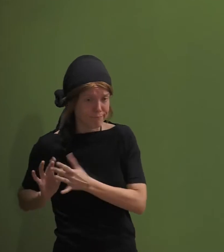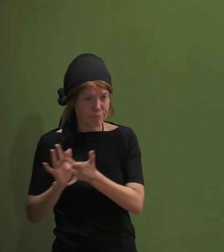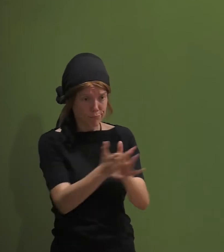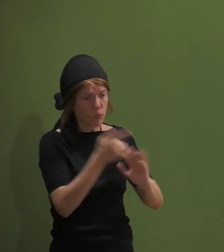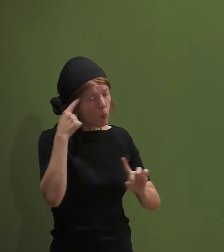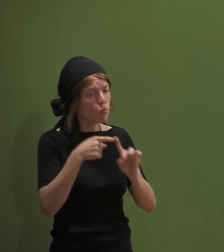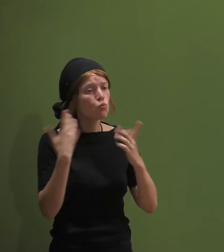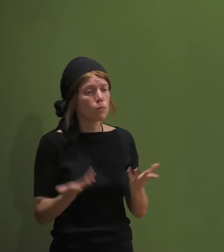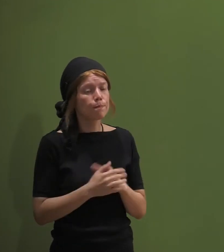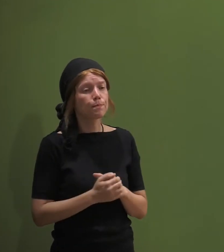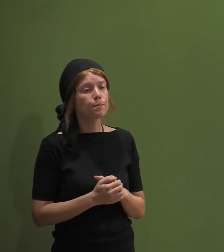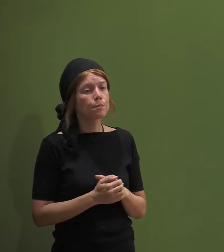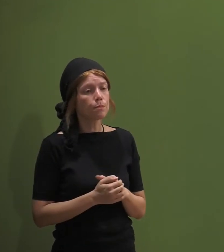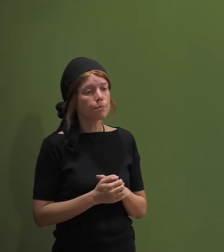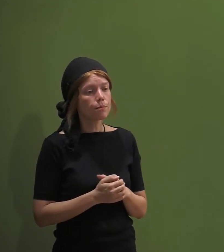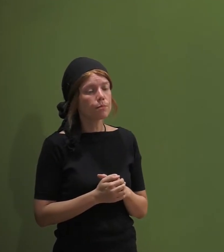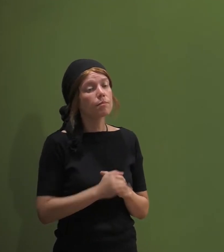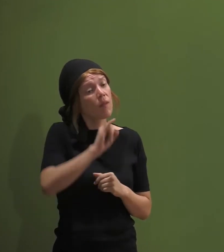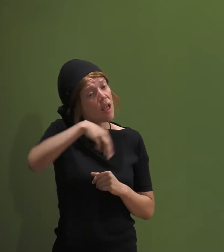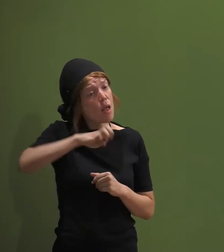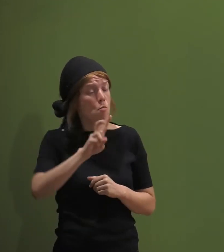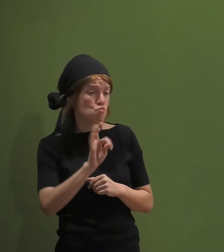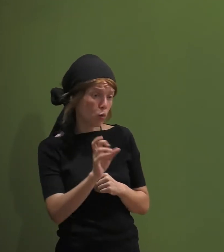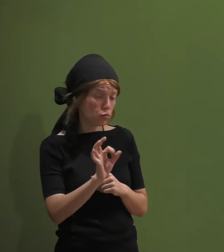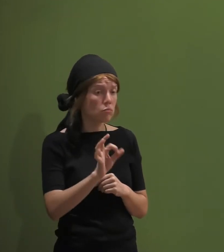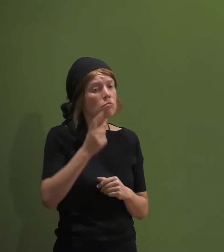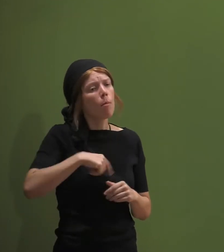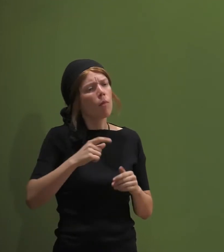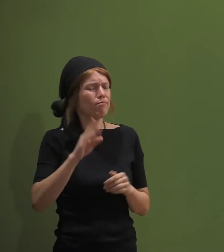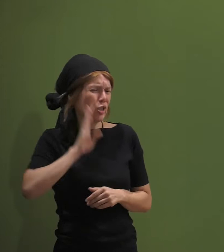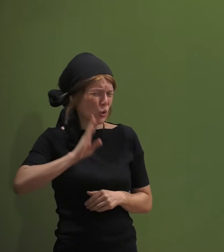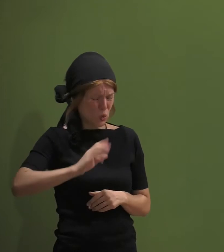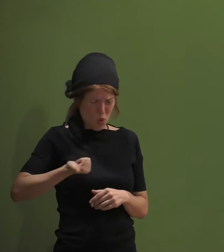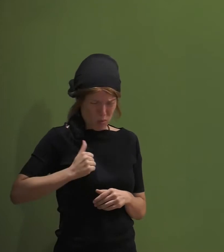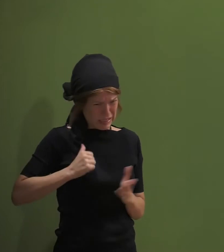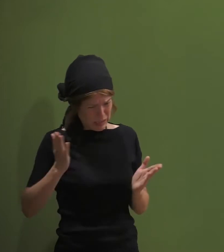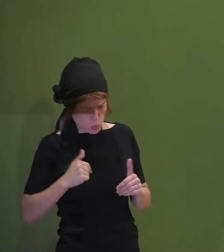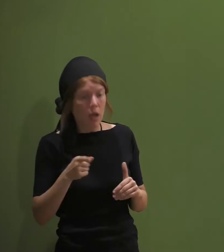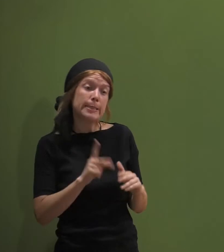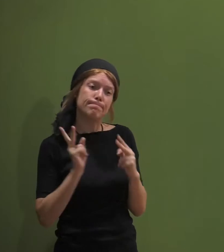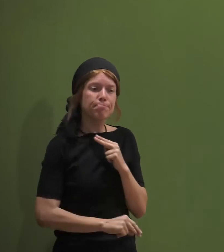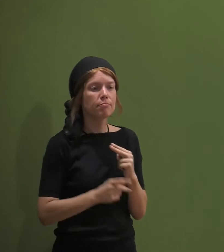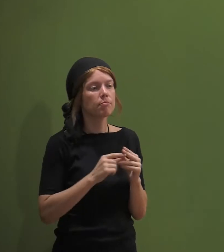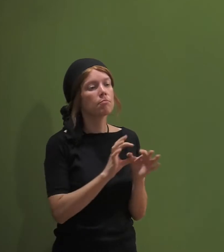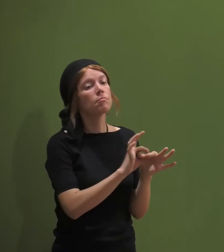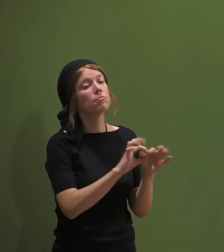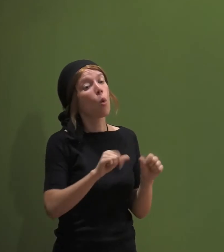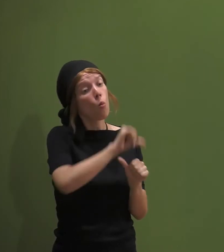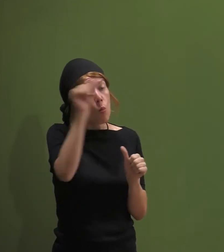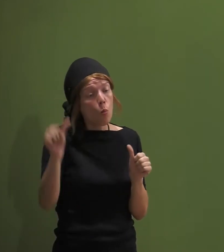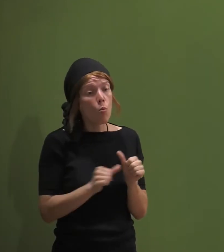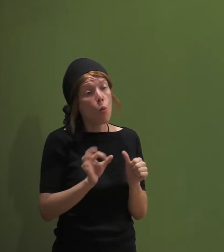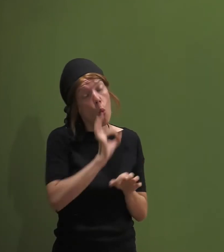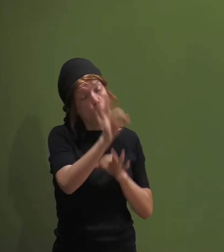objetivo reducir tanto la entrada de inputs como la generación de residuos no aprovechados, cerrando los bucles o